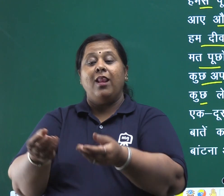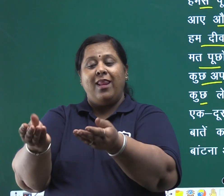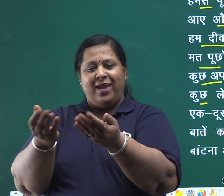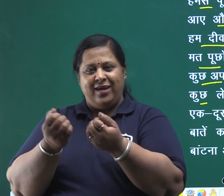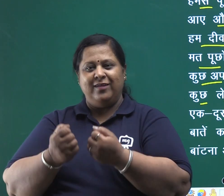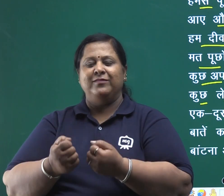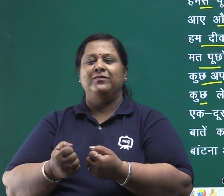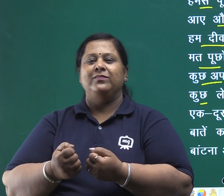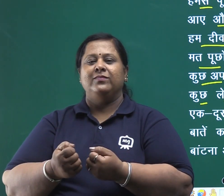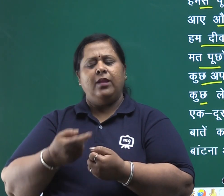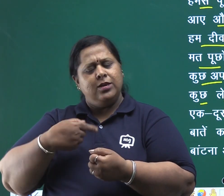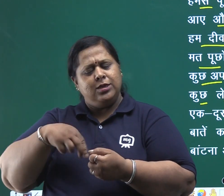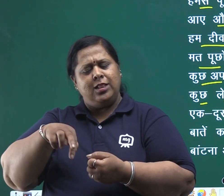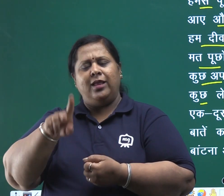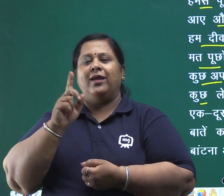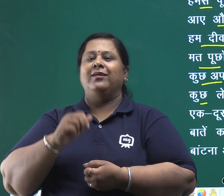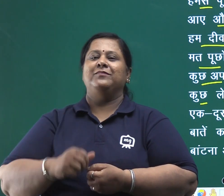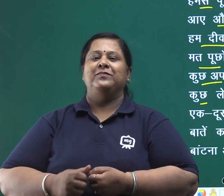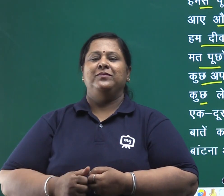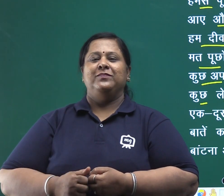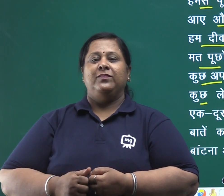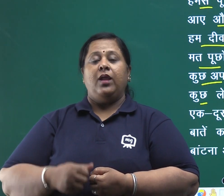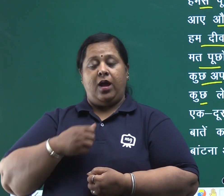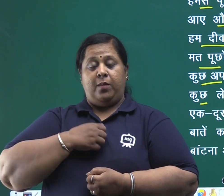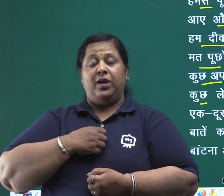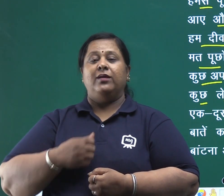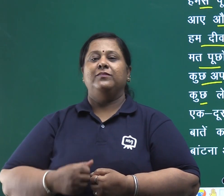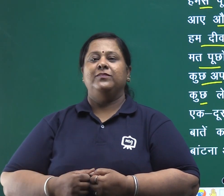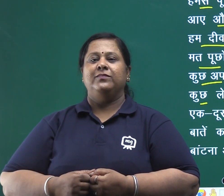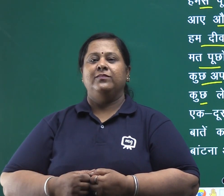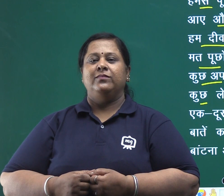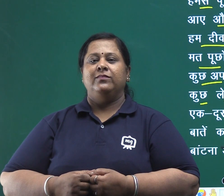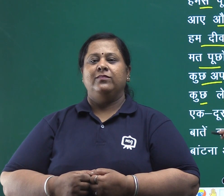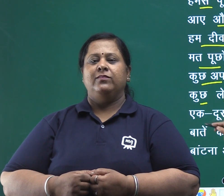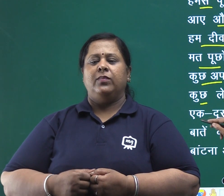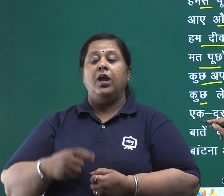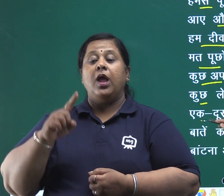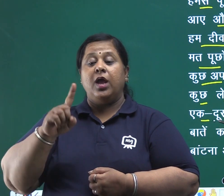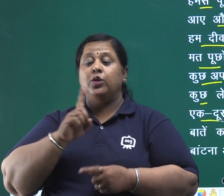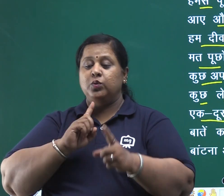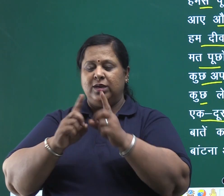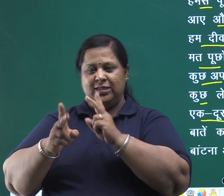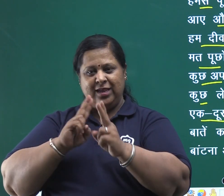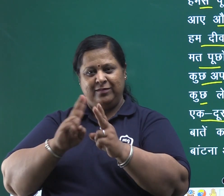लेकर चलते हैं। हमें एक दूसरे से